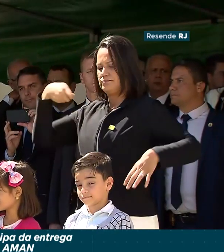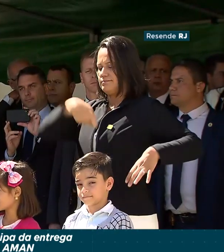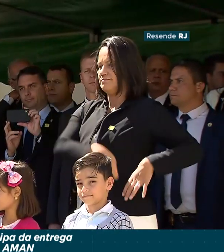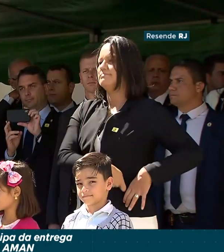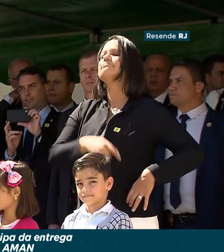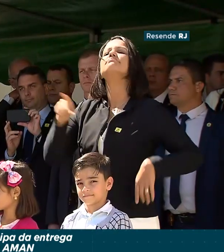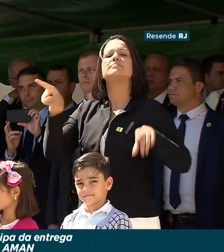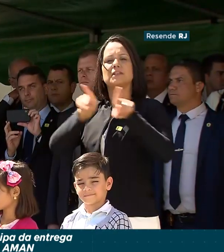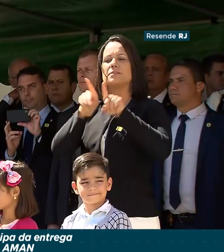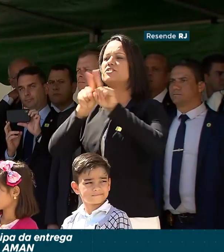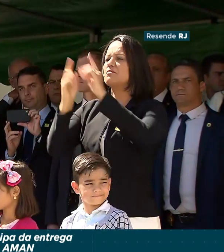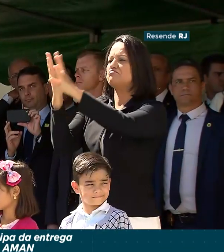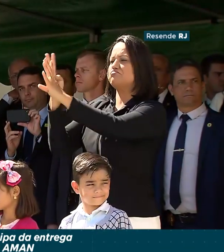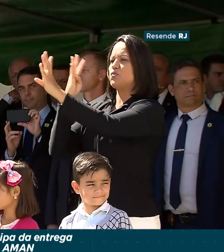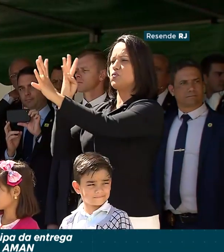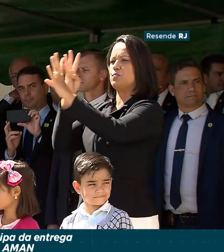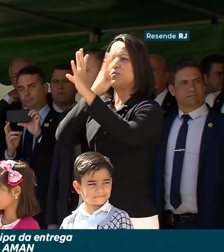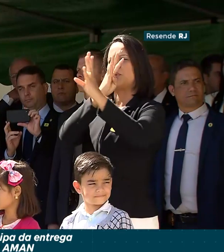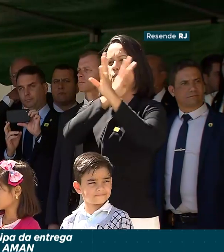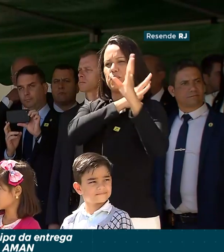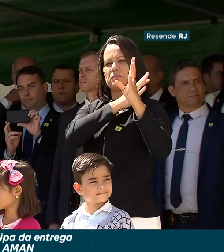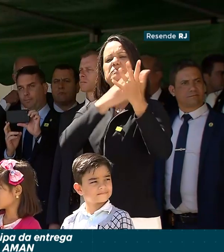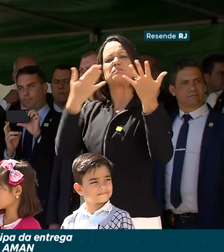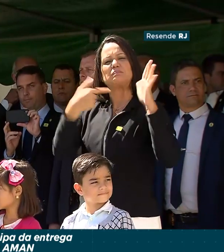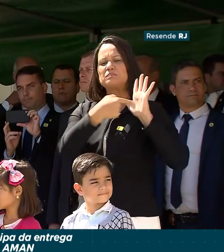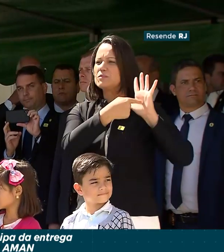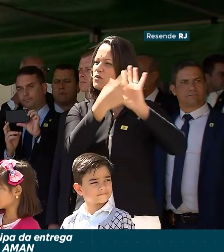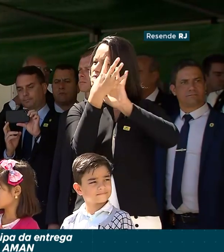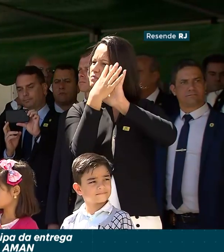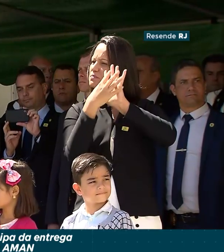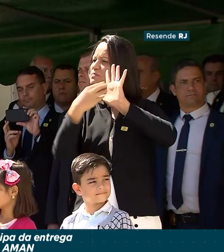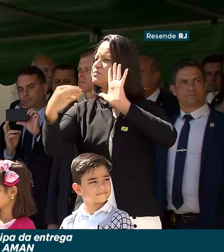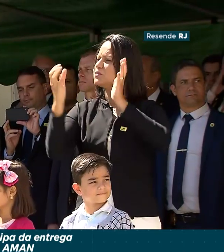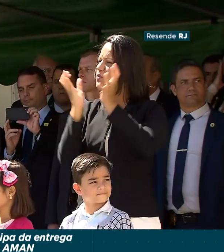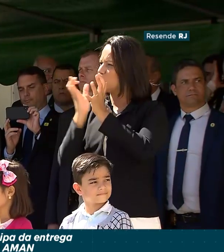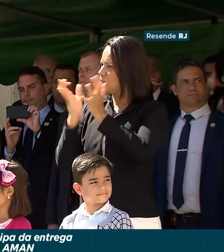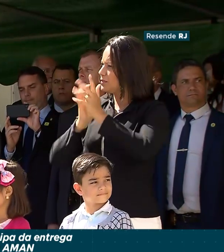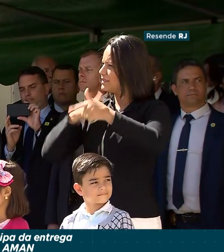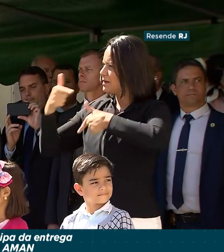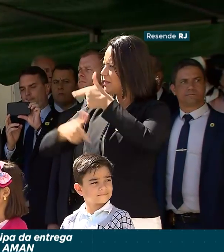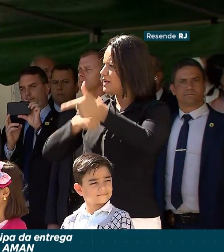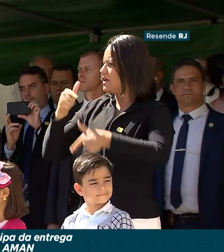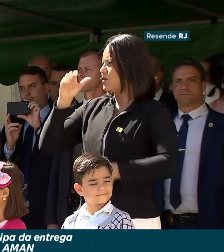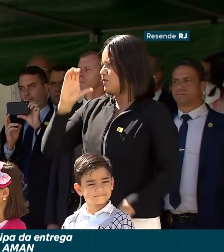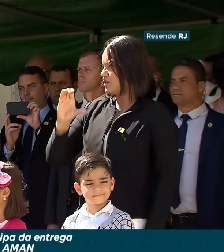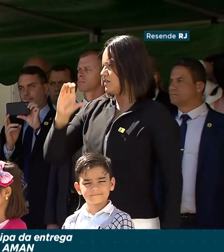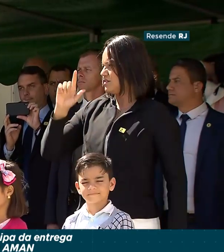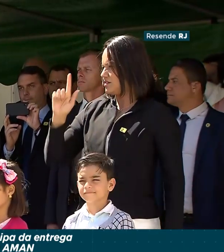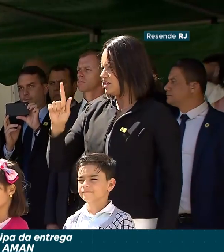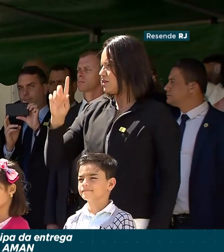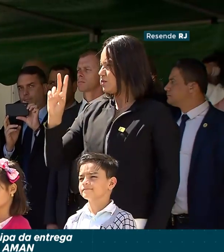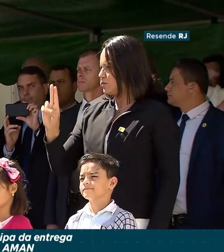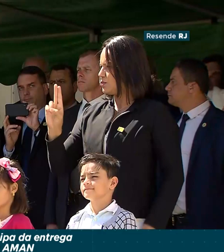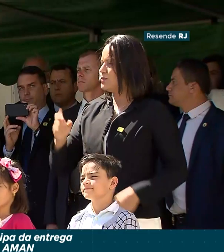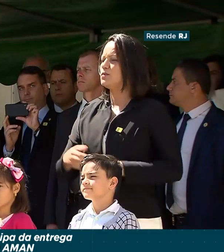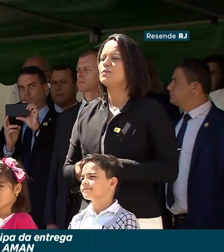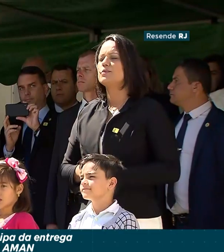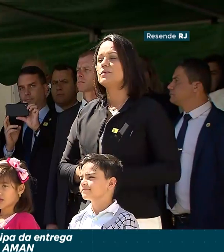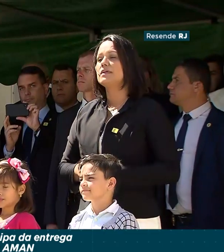passou por aqui, um exemplo da Controladoria Geral da União. Temos